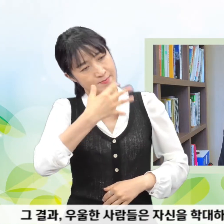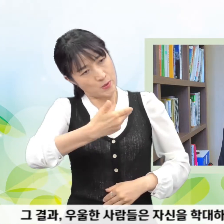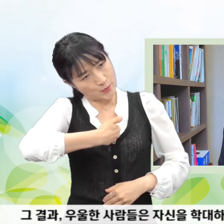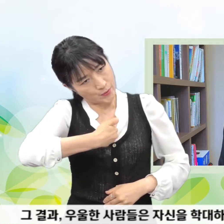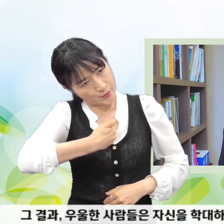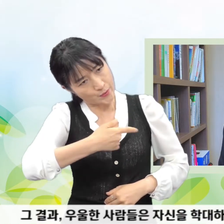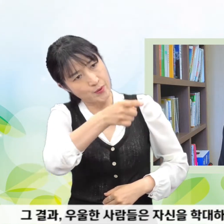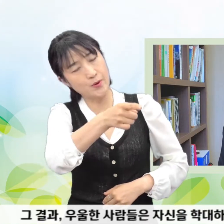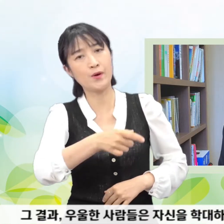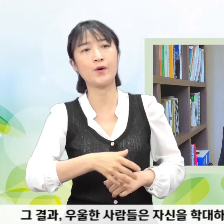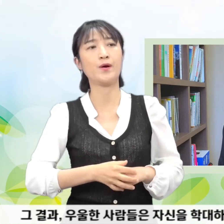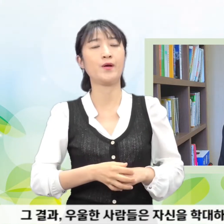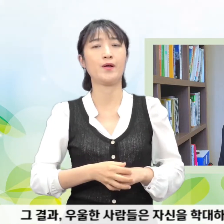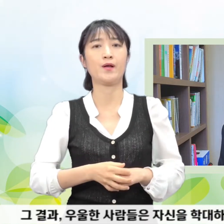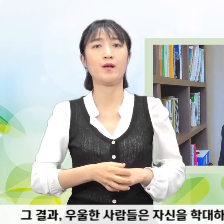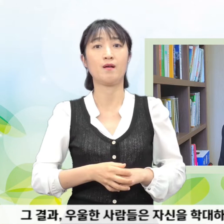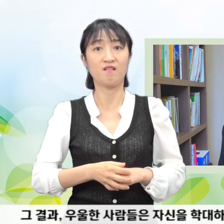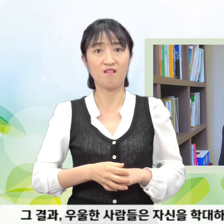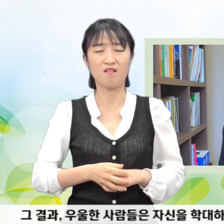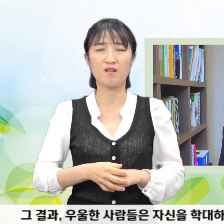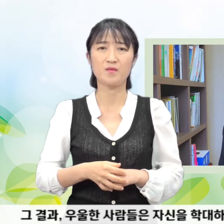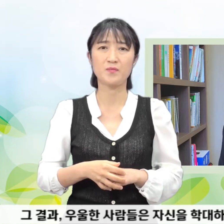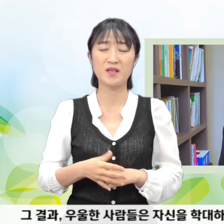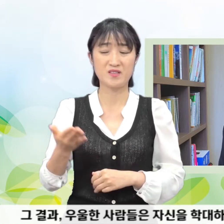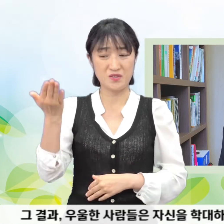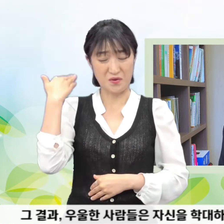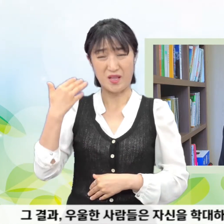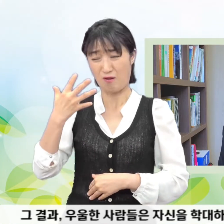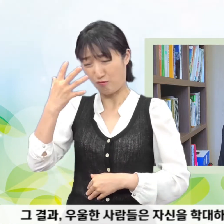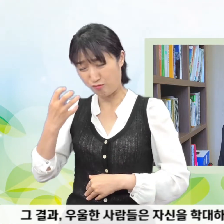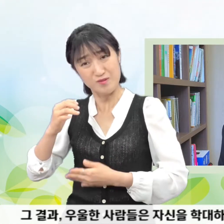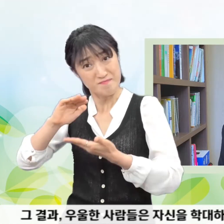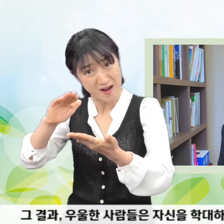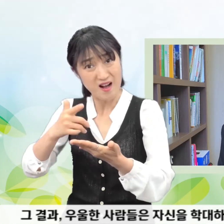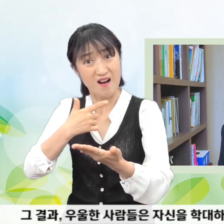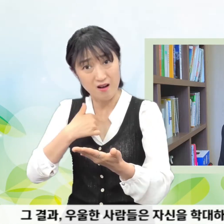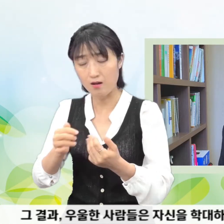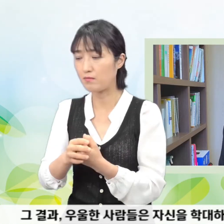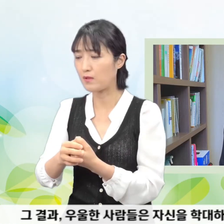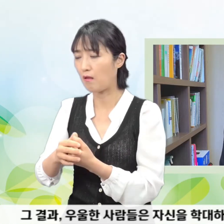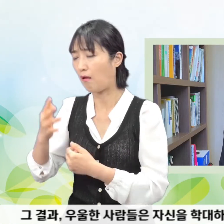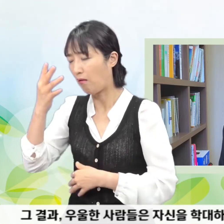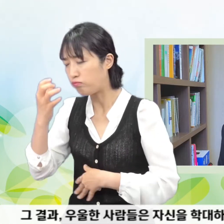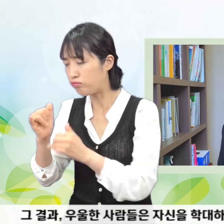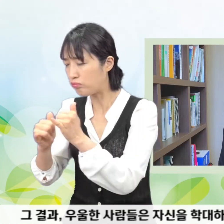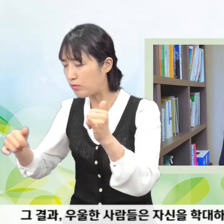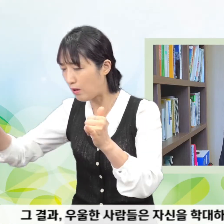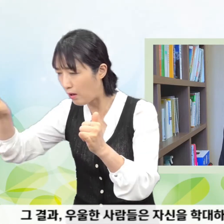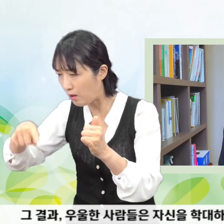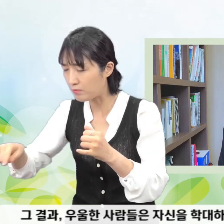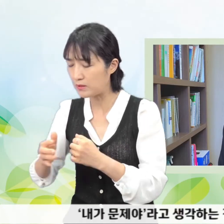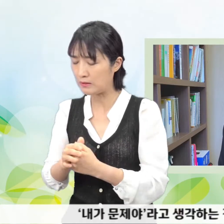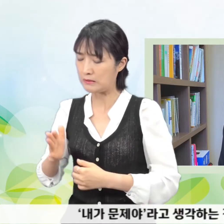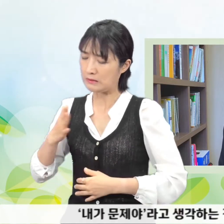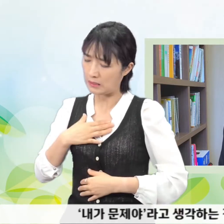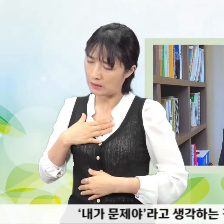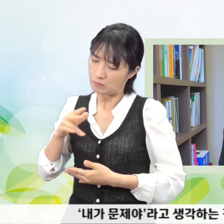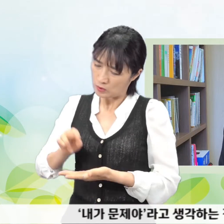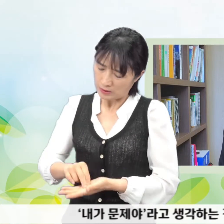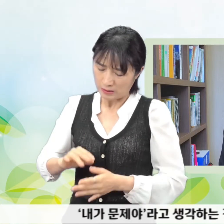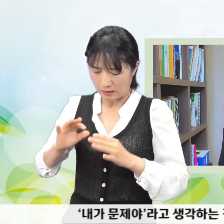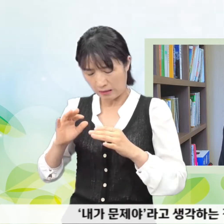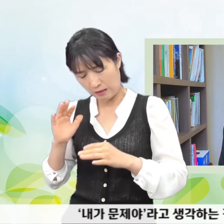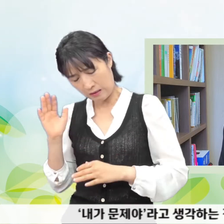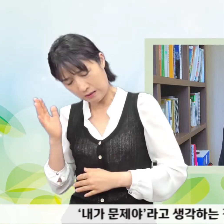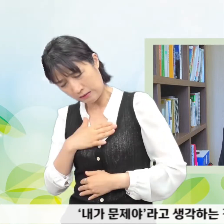결과 이제 우울한 사람들은 나를 조금 학대를 하거나 뭔가 자살 시도를 한다거나 이렇게 내가